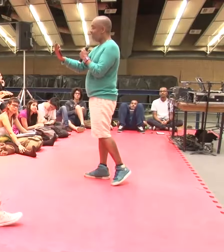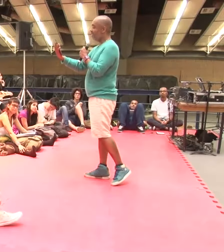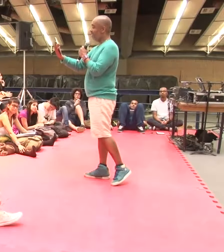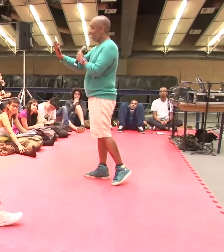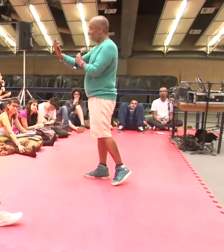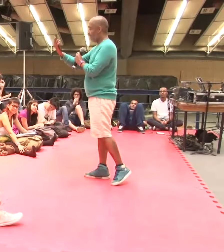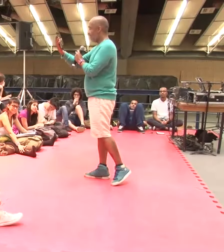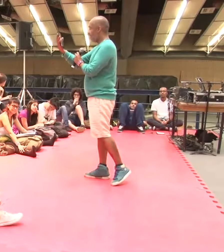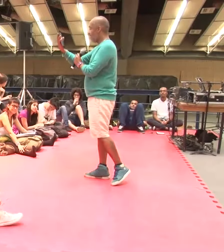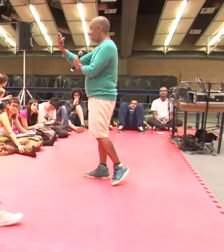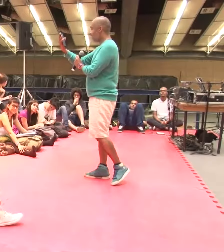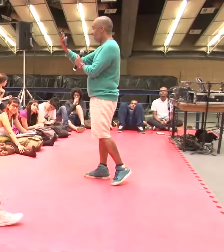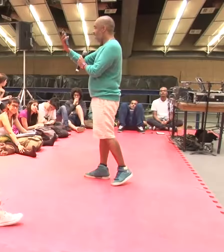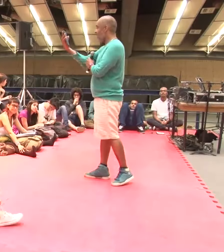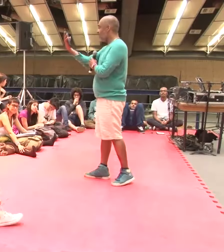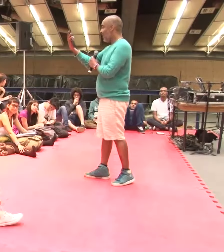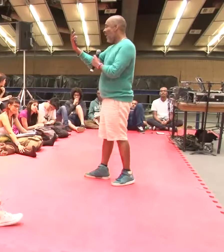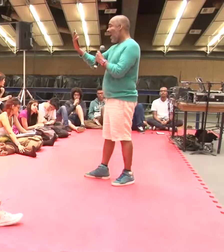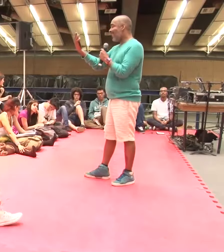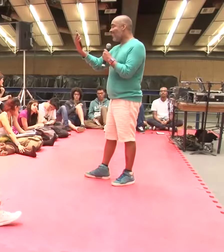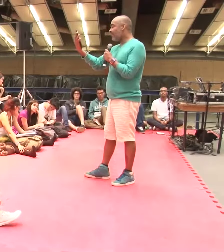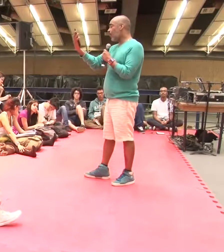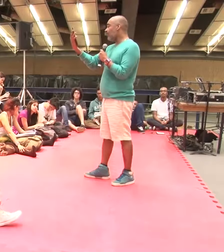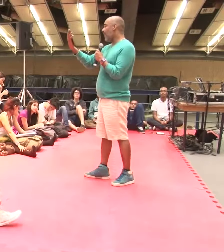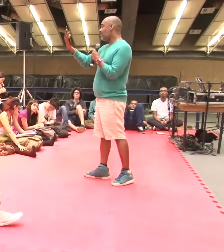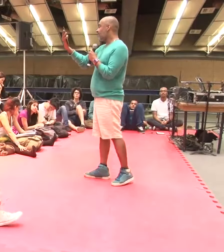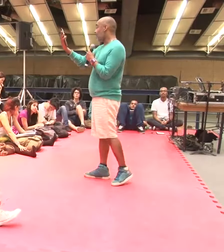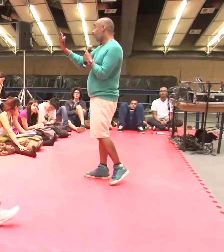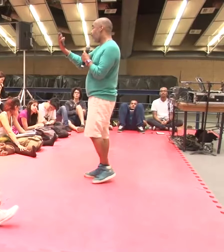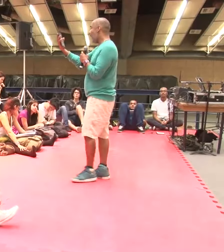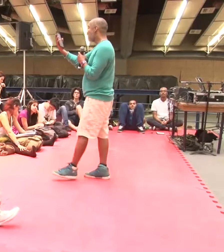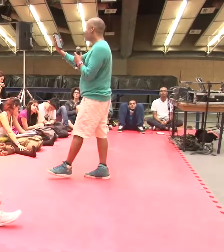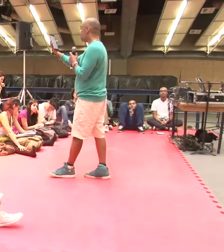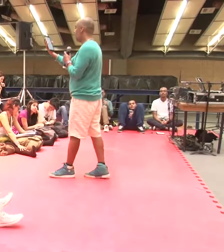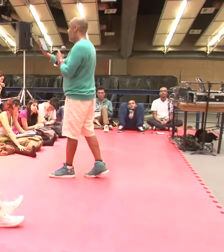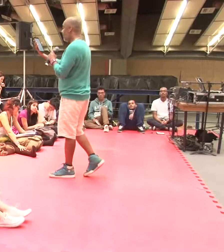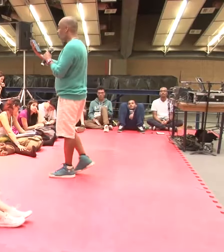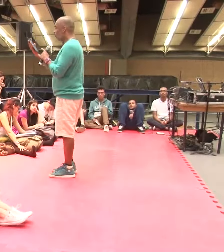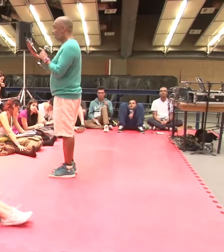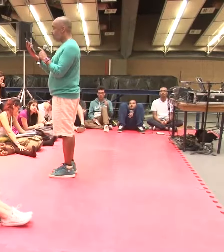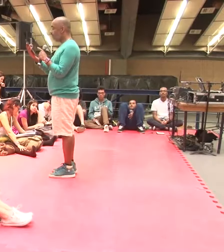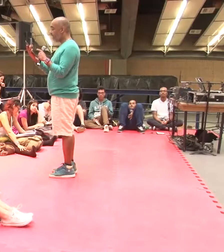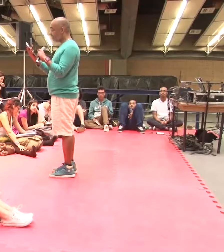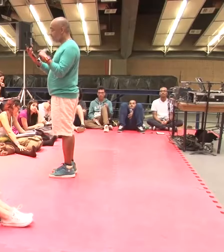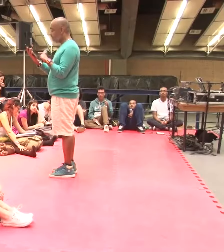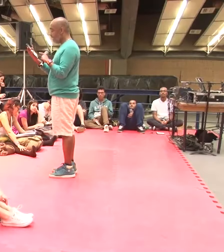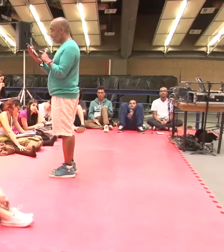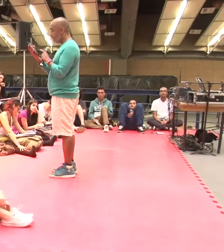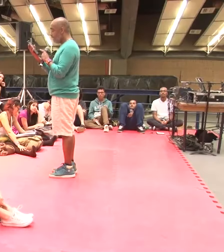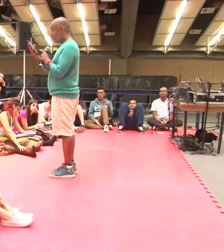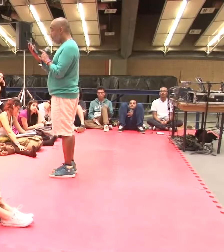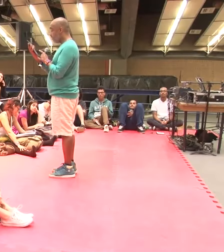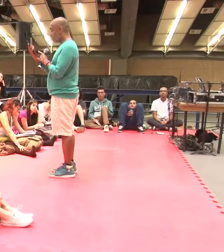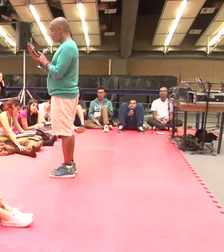leve, né? Vai ficando mais carregado, até formar-se em torno dela uma floresta